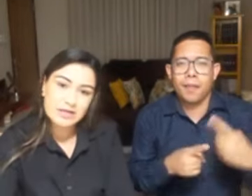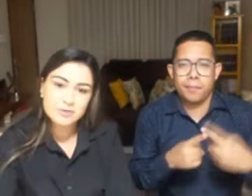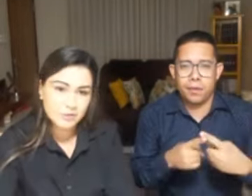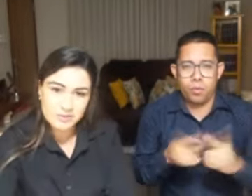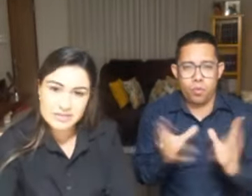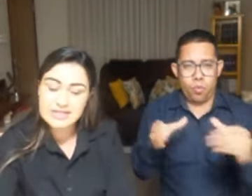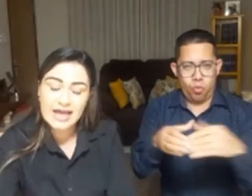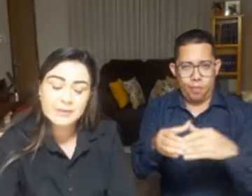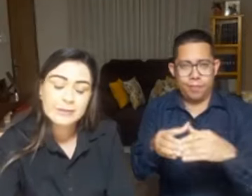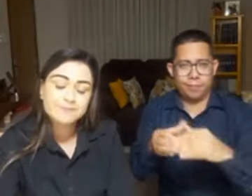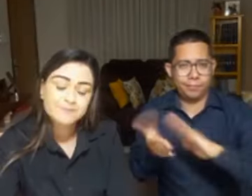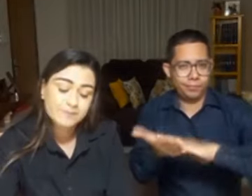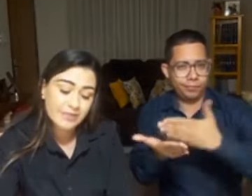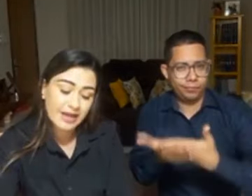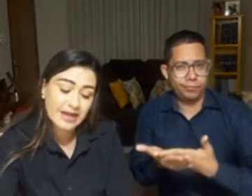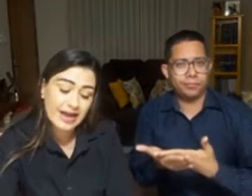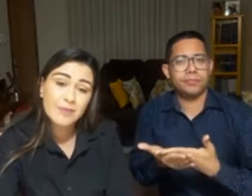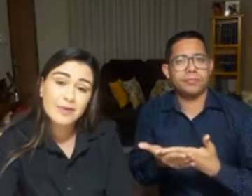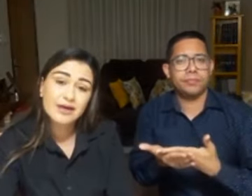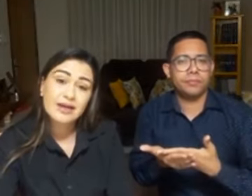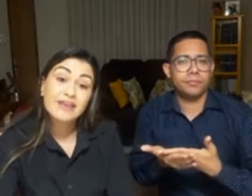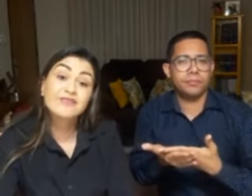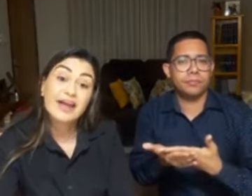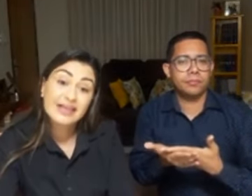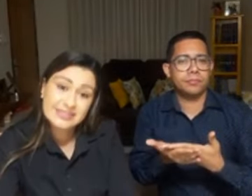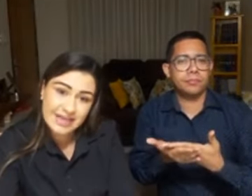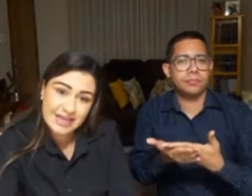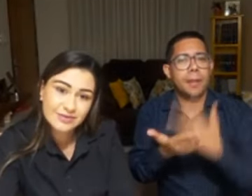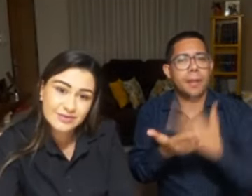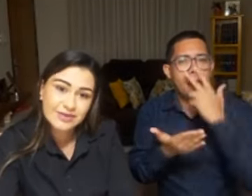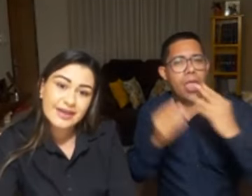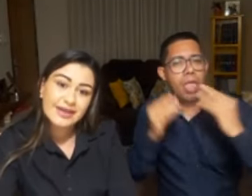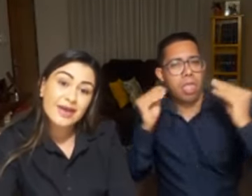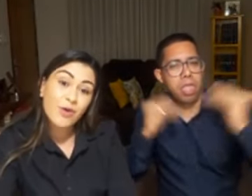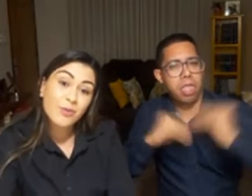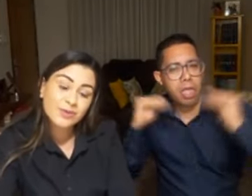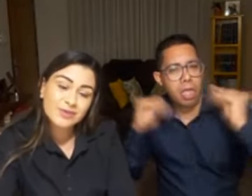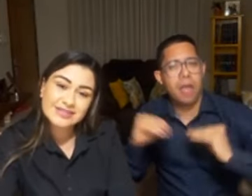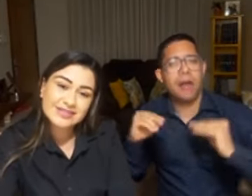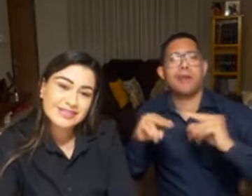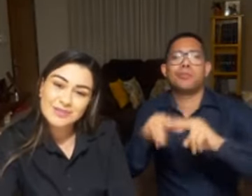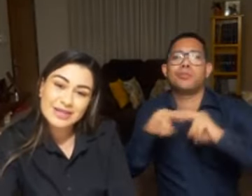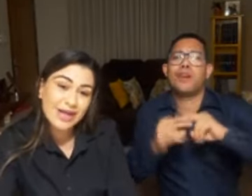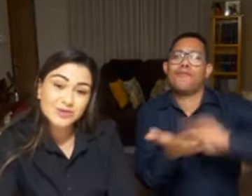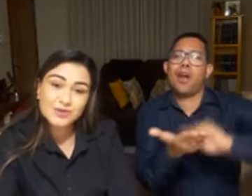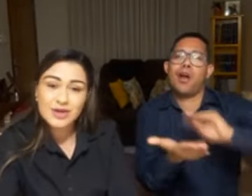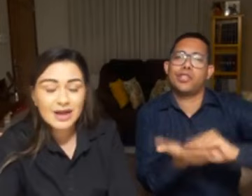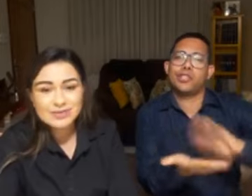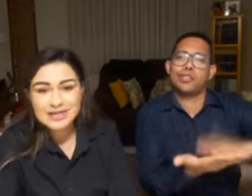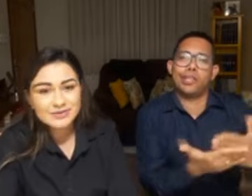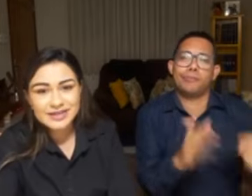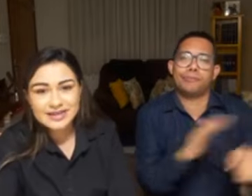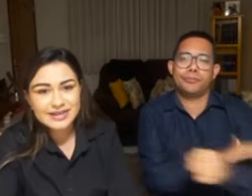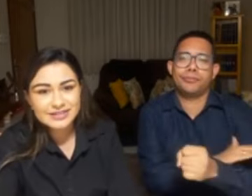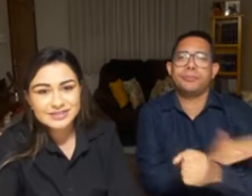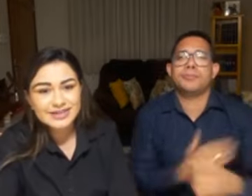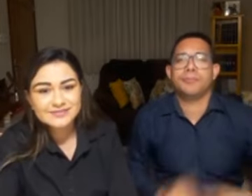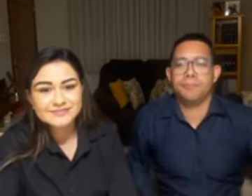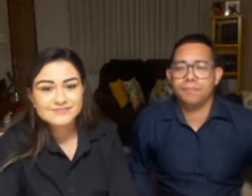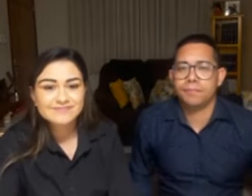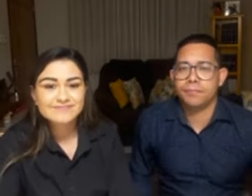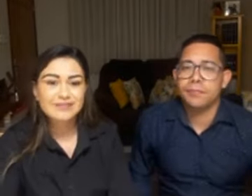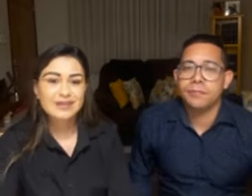de Libras, ou ministério, né, ele acaba enfraquecendo, e aí, como não tem essa acessibilidade, o surdo acaba saindo da igreja,